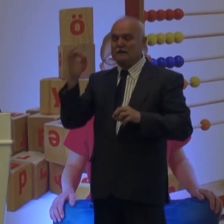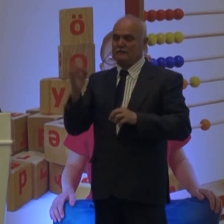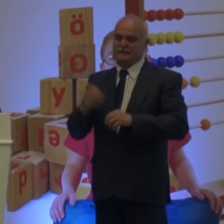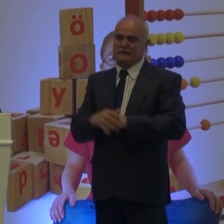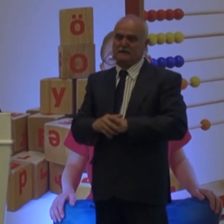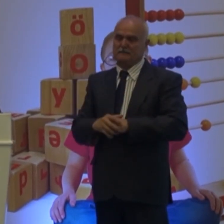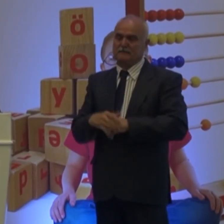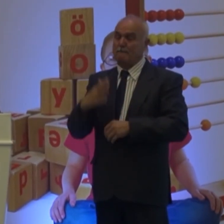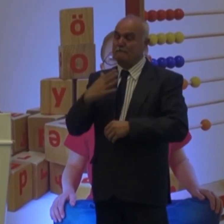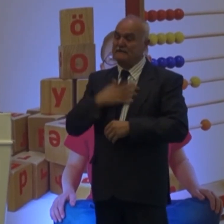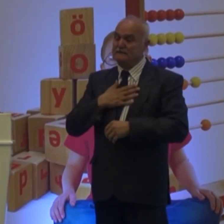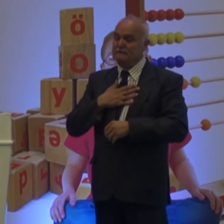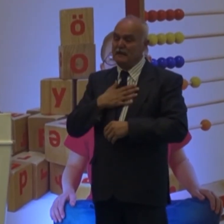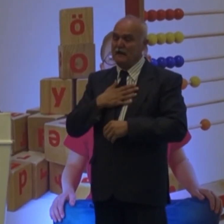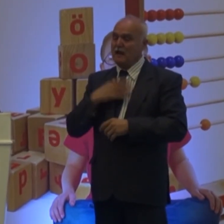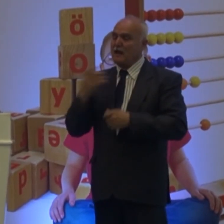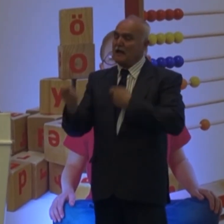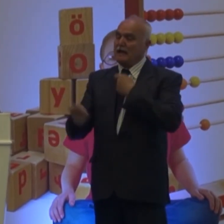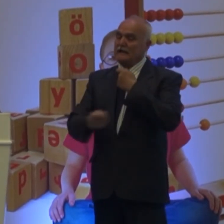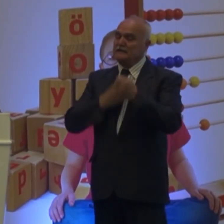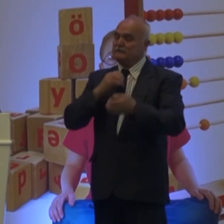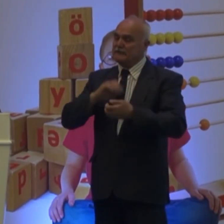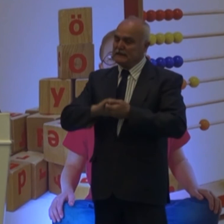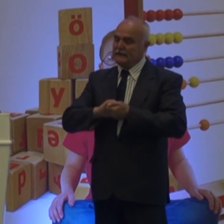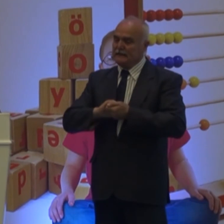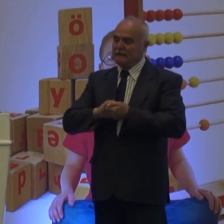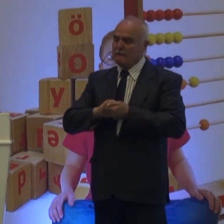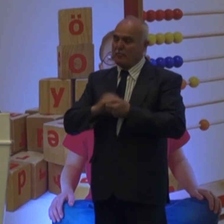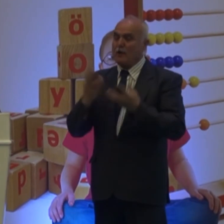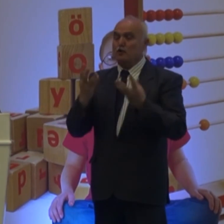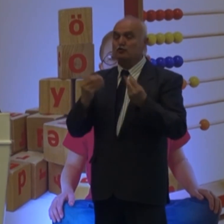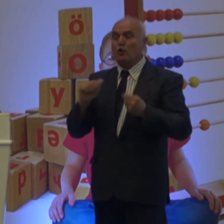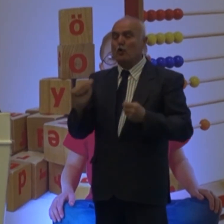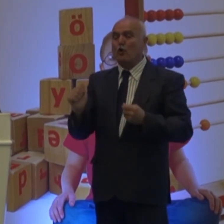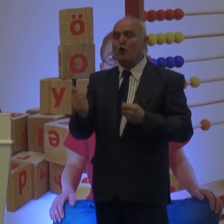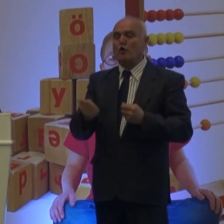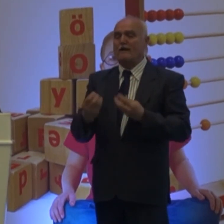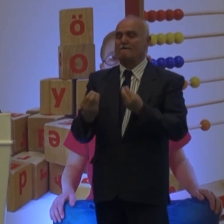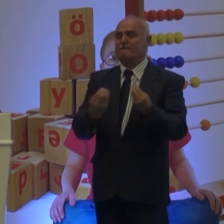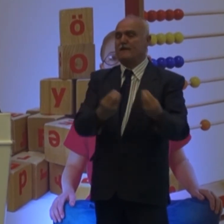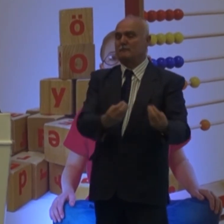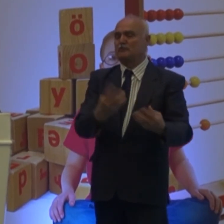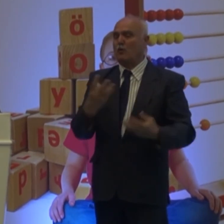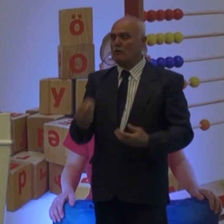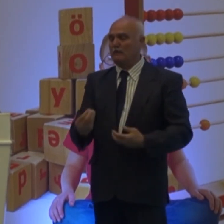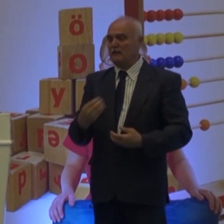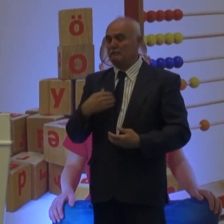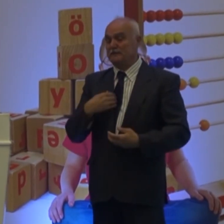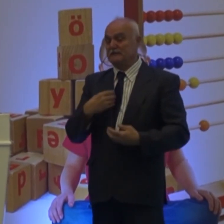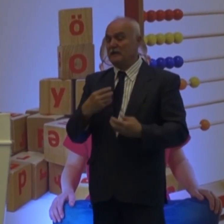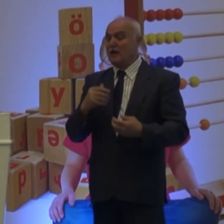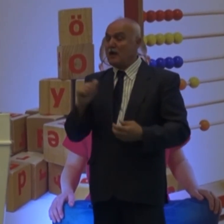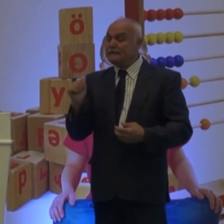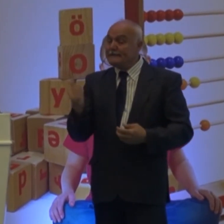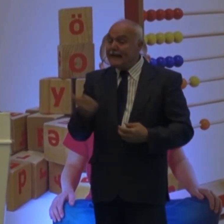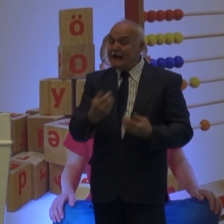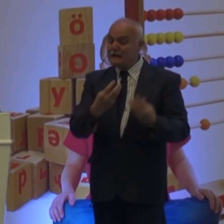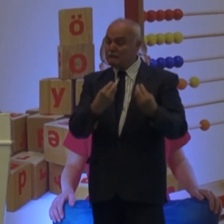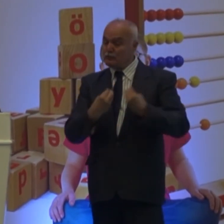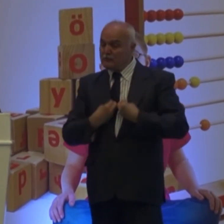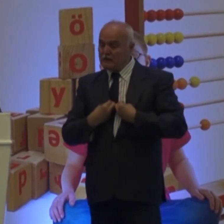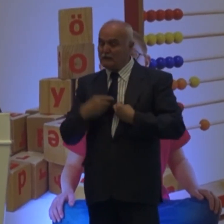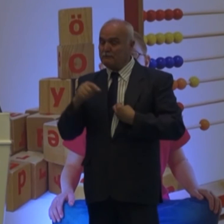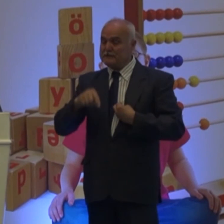akademisyenlerimizin bizimle işbirliğine çok önem vermiş olmaları, bizi önemsemiş olmaları. Biz de